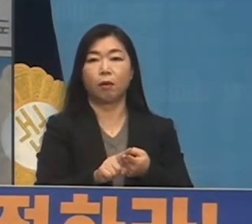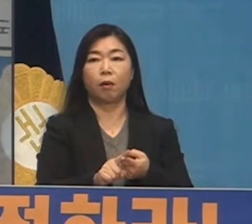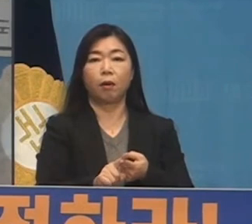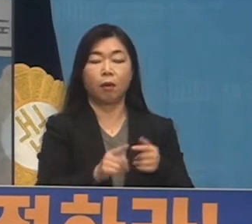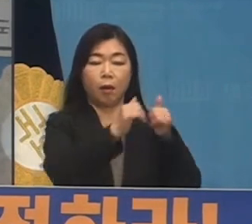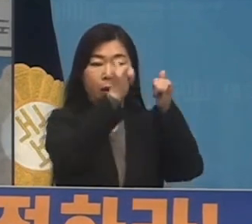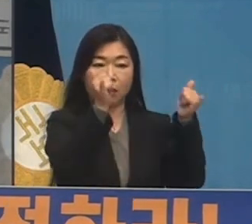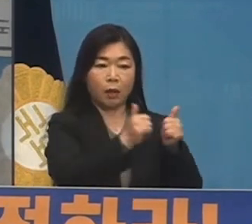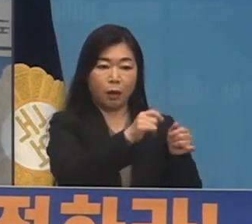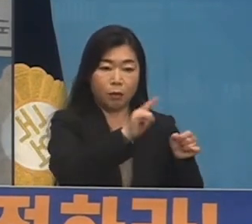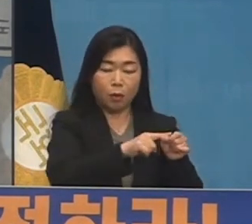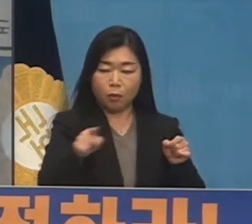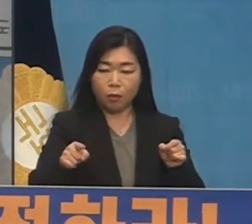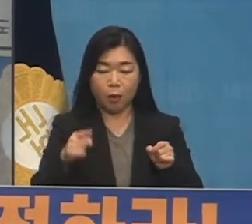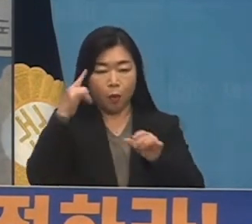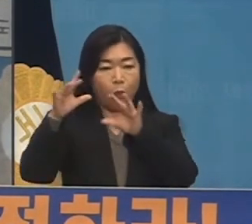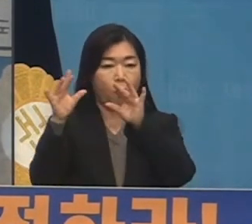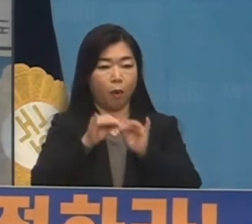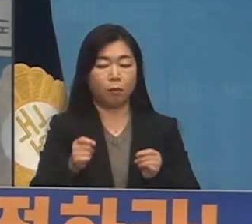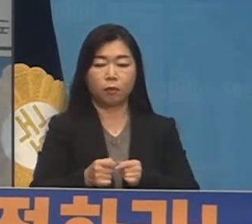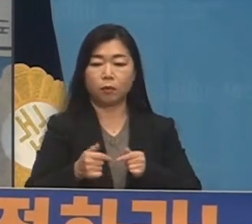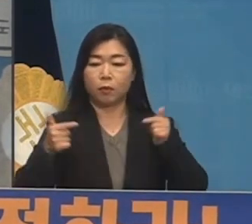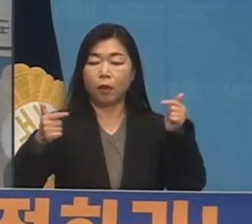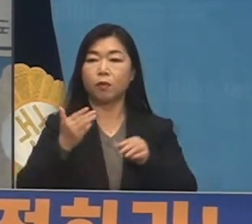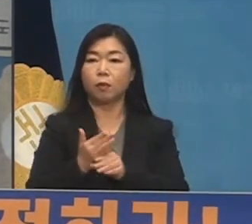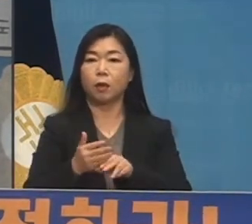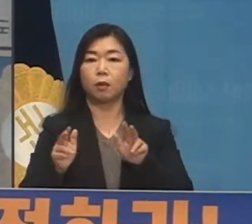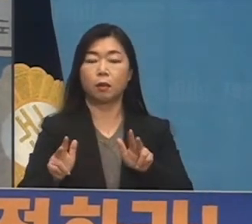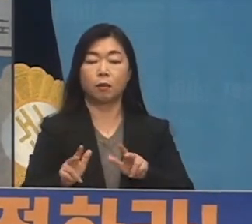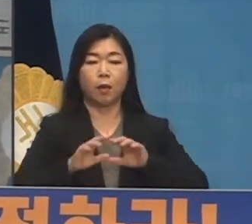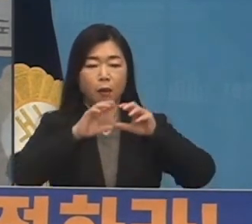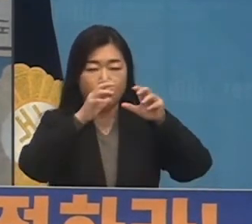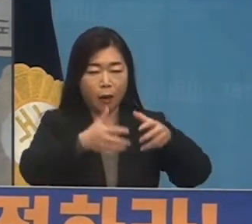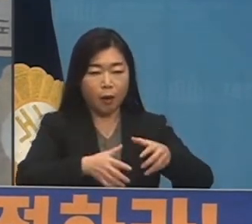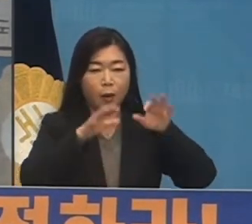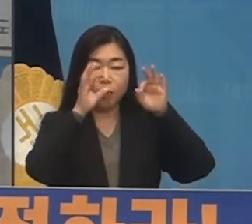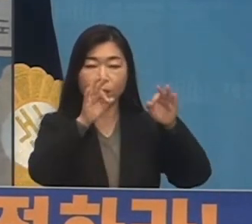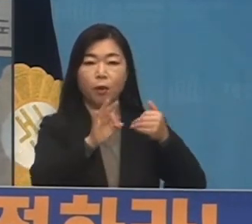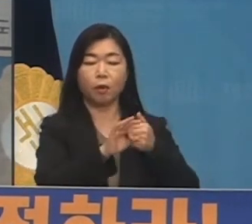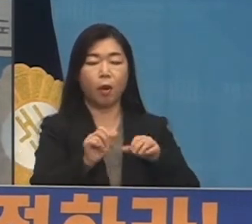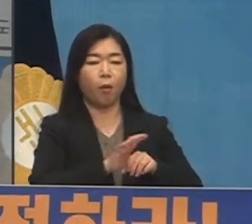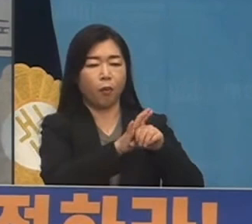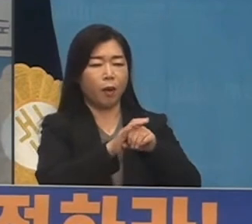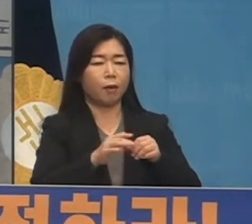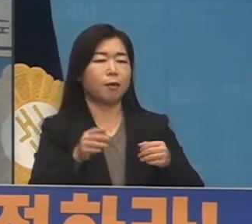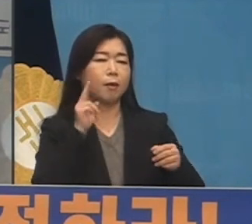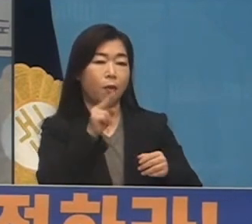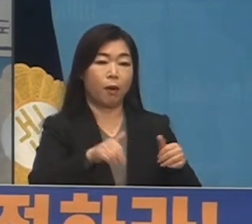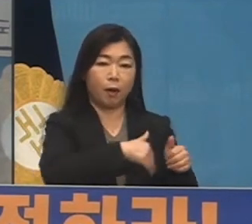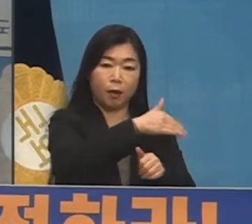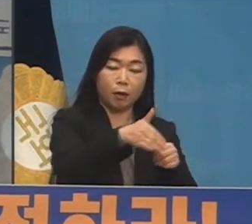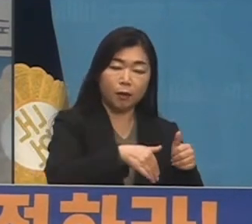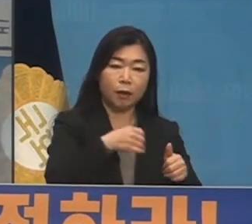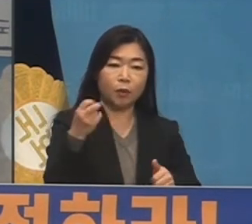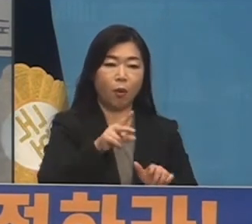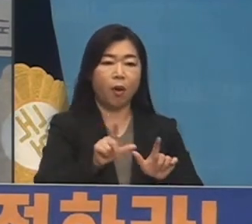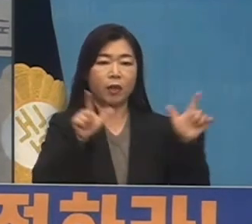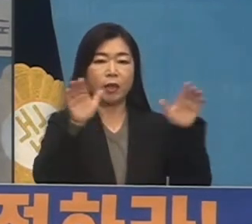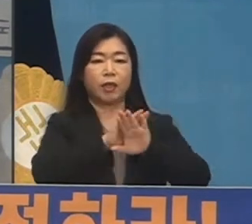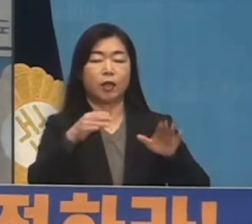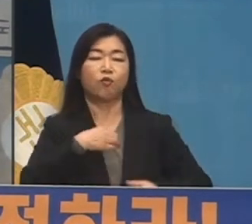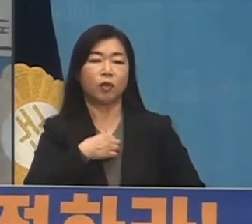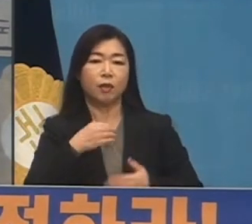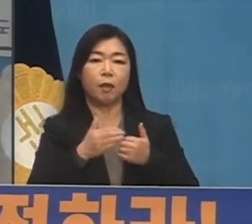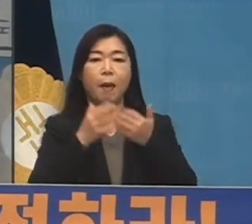공감대가 확산되고 있습니다. 지금 전 세계적으로 코로나 팬데믹과 기후위기로